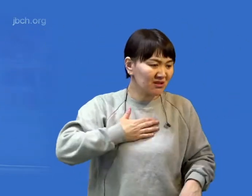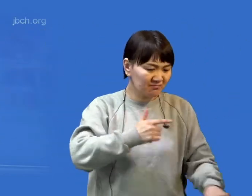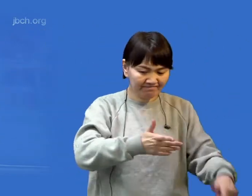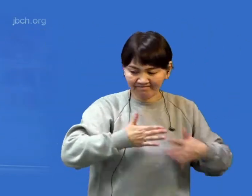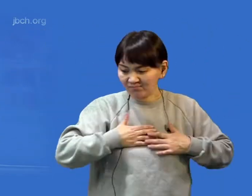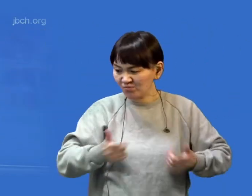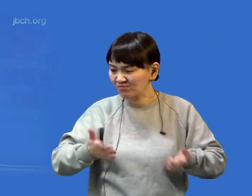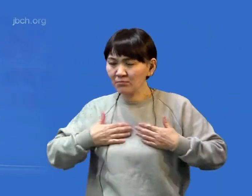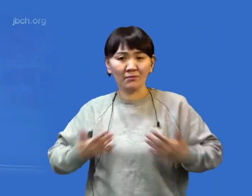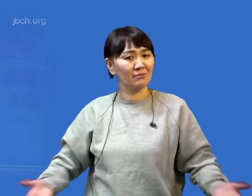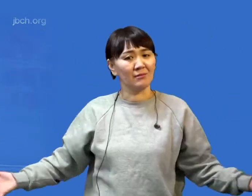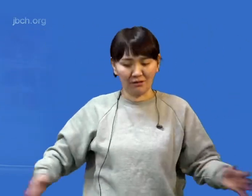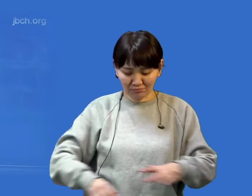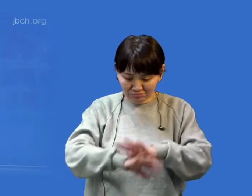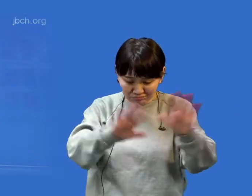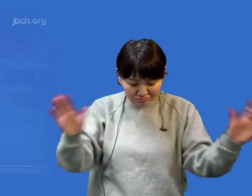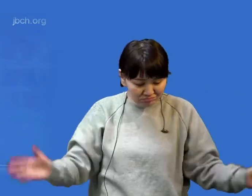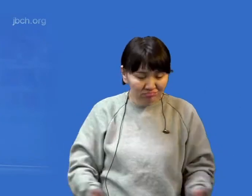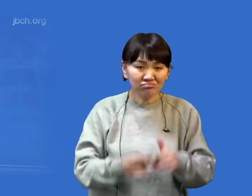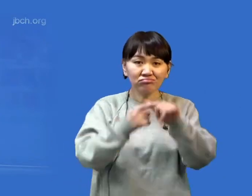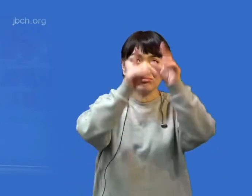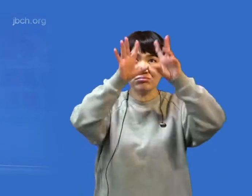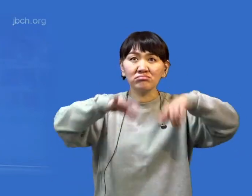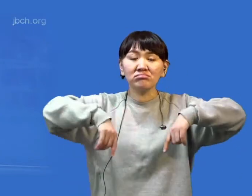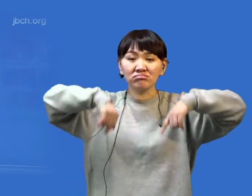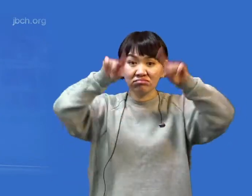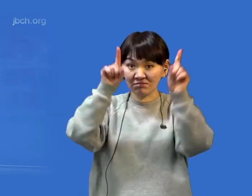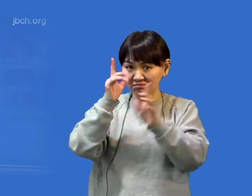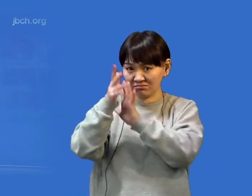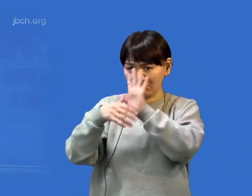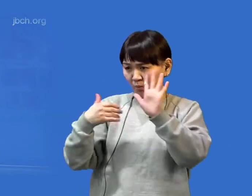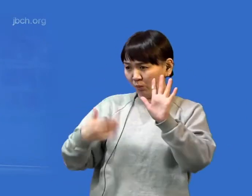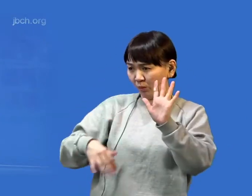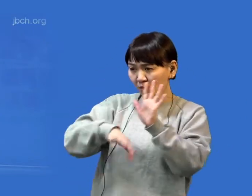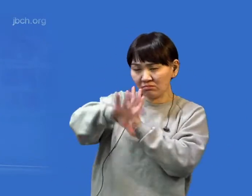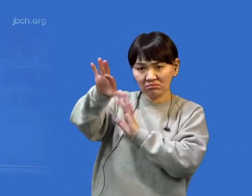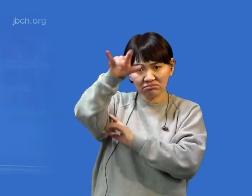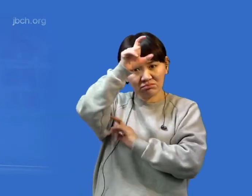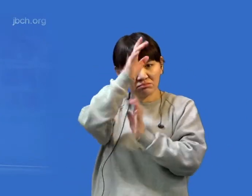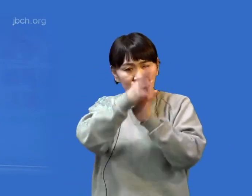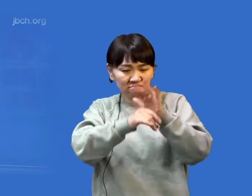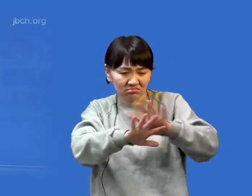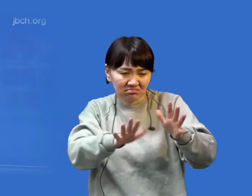Юу вэ? Хинийх вэ? Бүгд бурхных юм аа. Гэхдээ тэр хүмүүс үнэхээр гайхалтай байгаа ч.